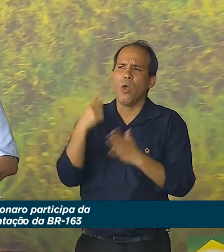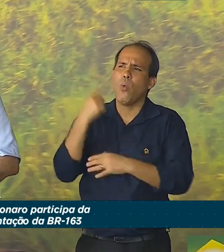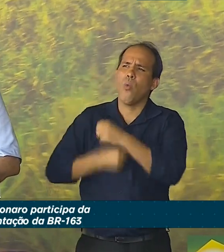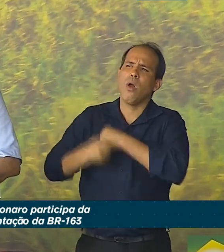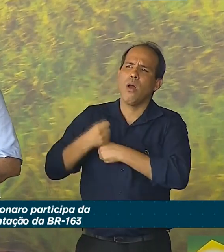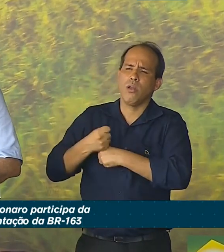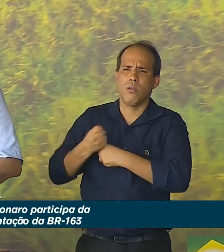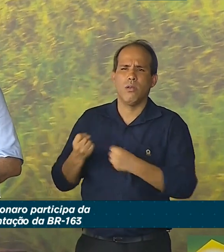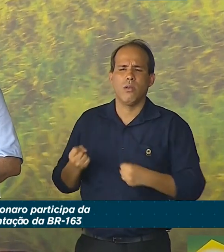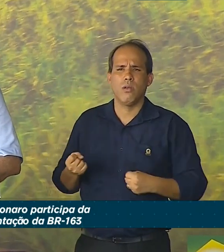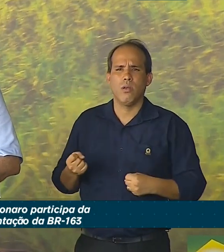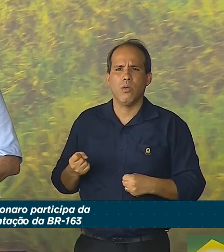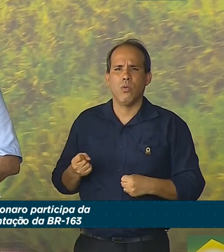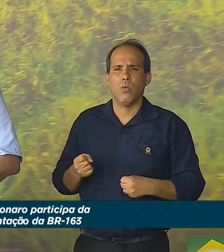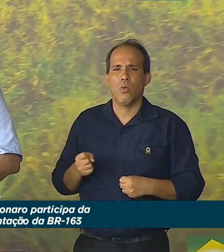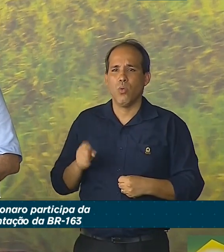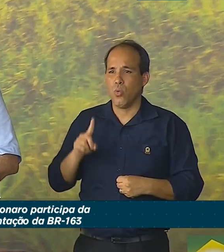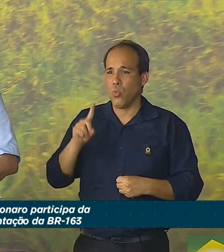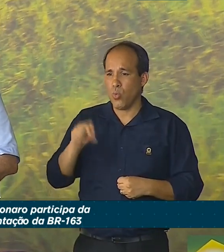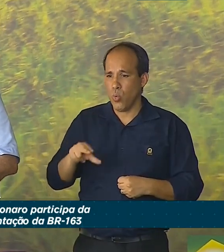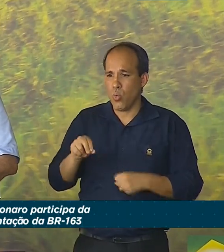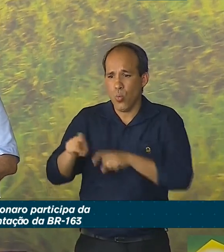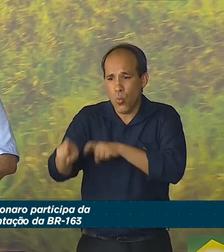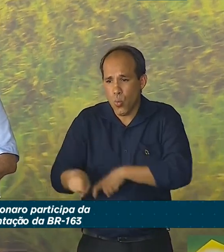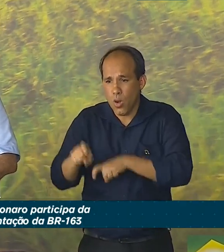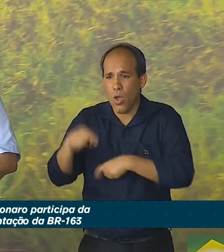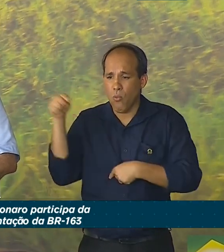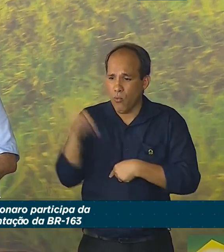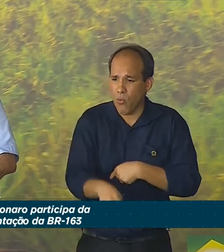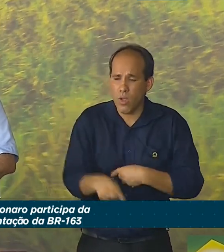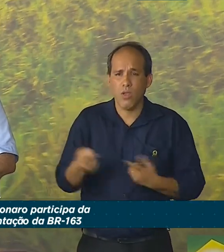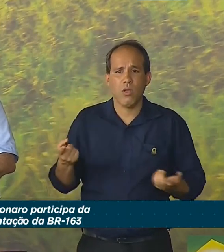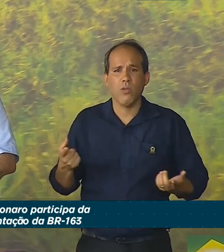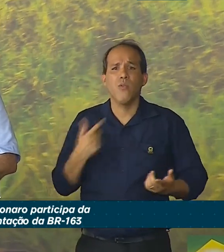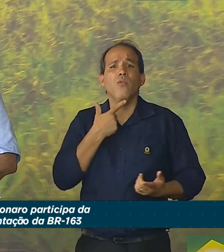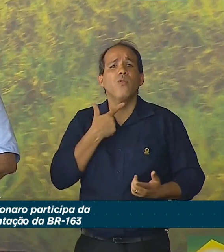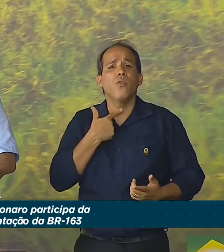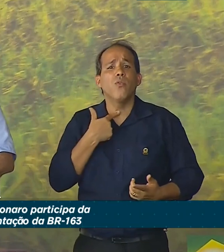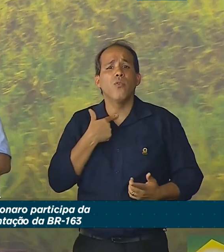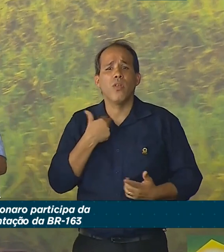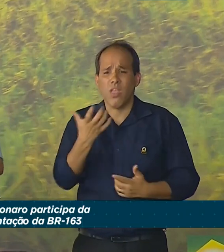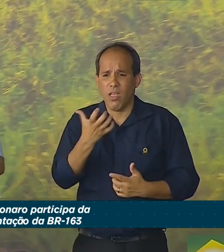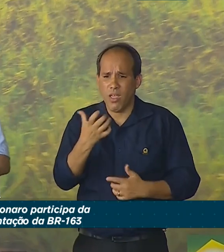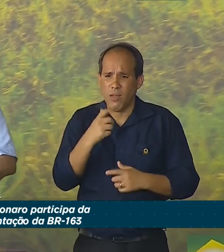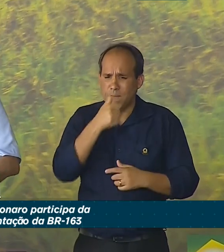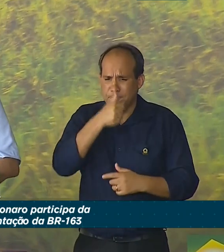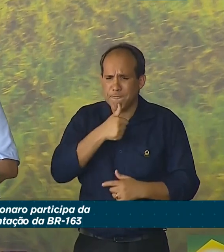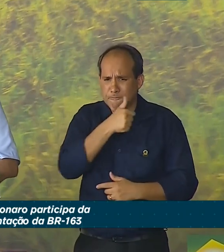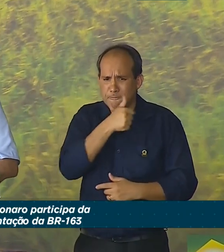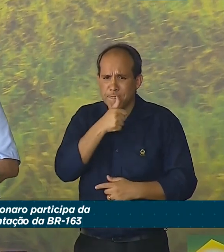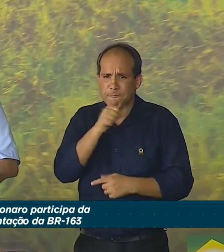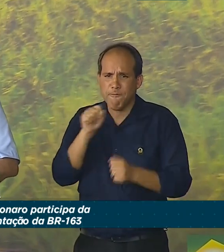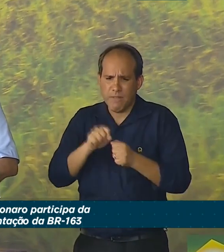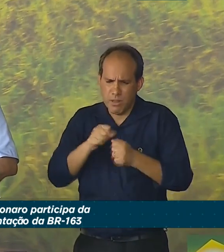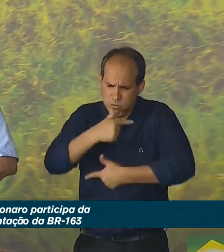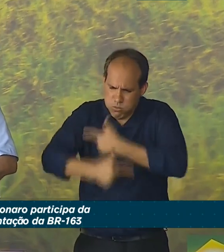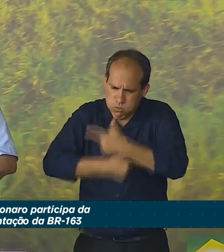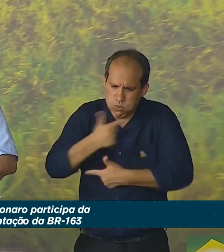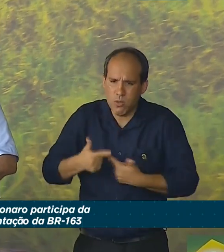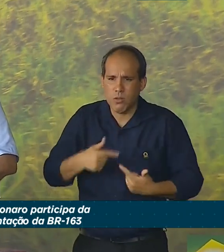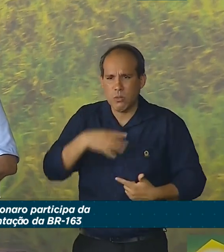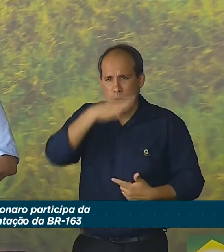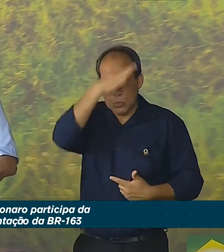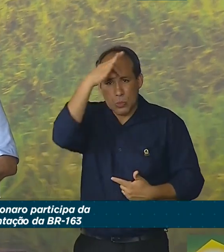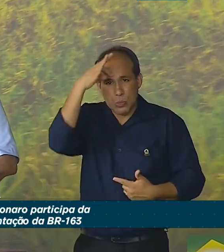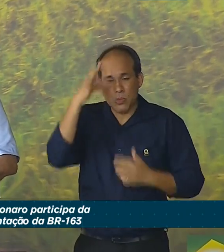ano. Um produtor rural que veio para cá com muita vontade, com muito sacrifício, penando